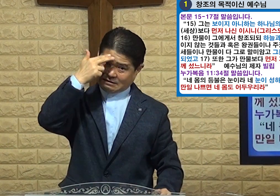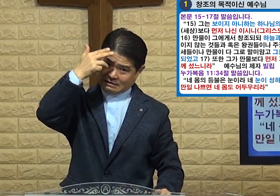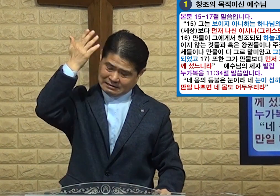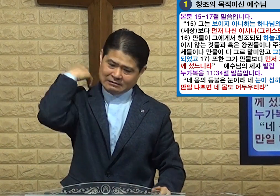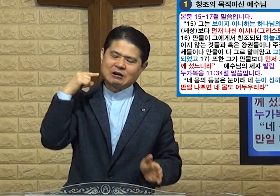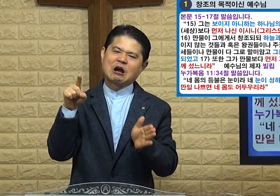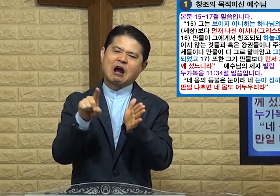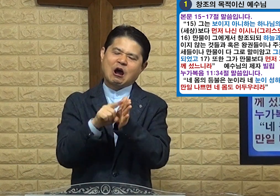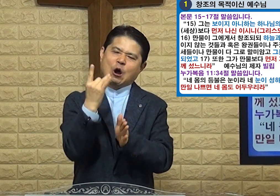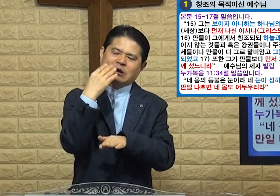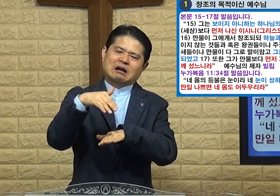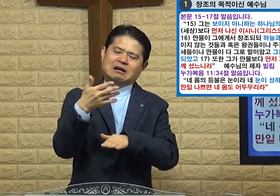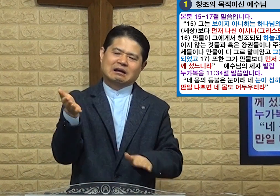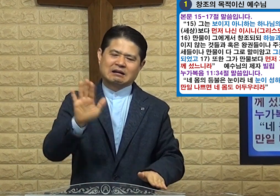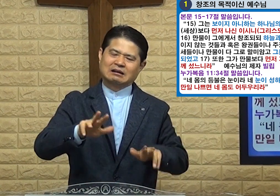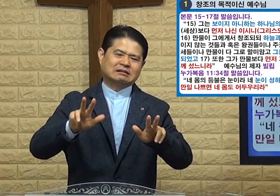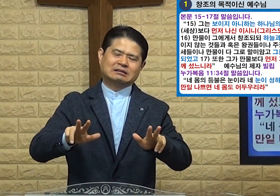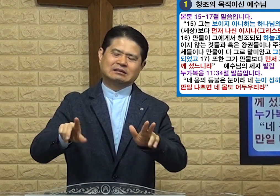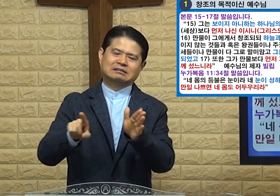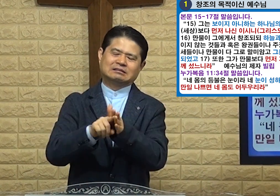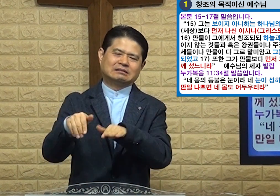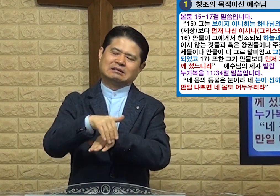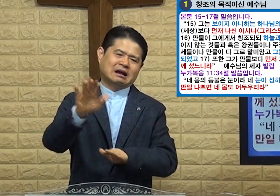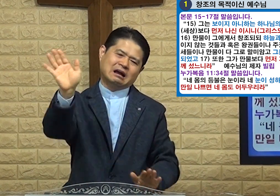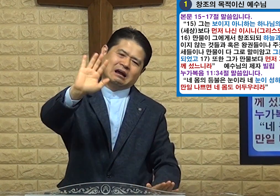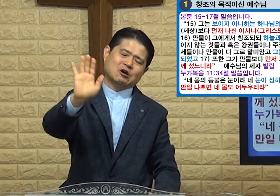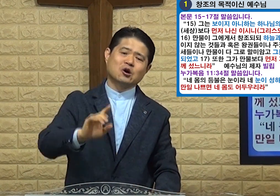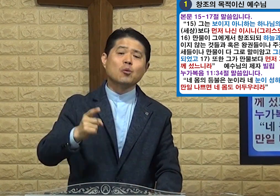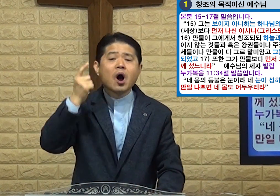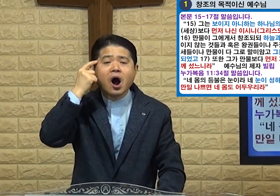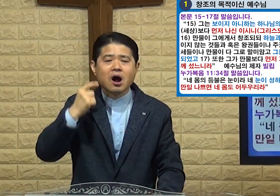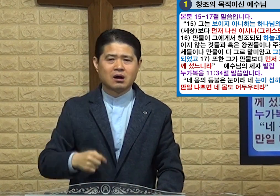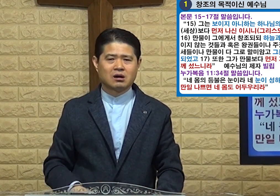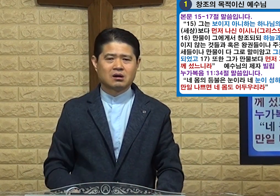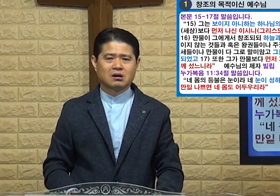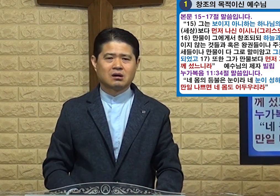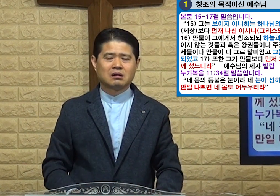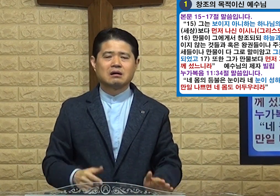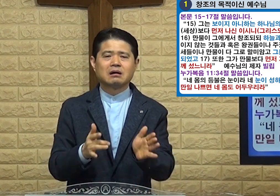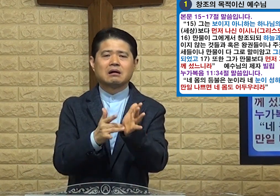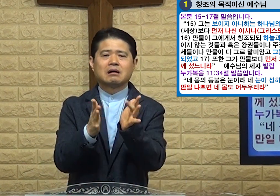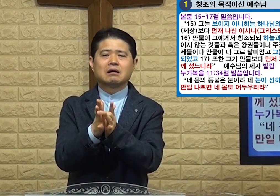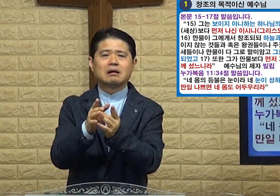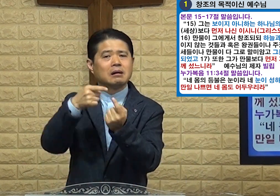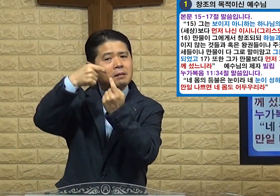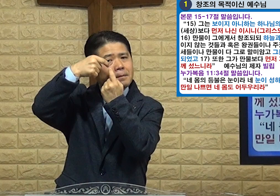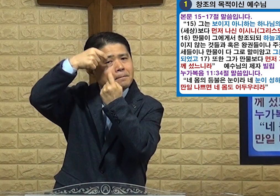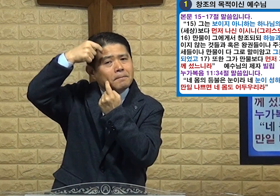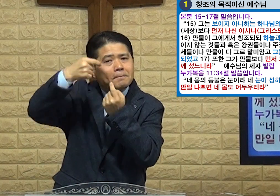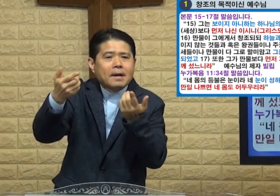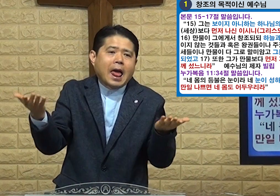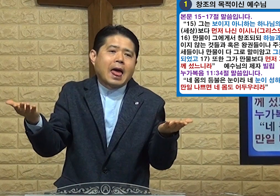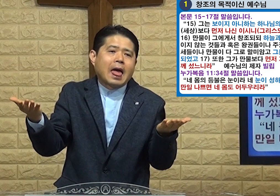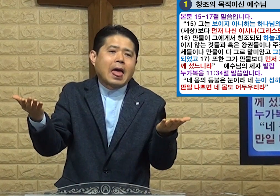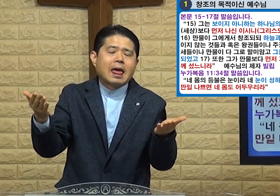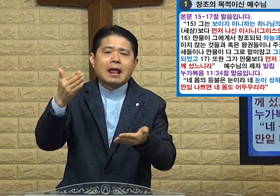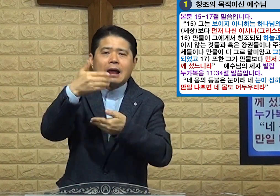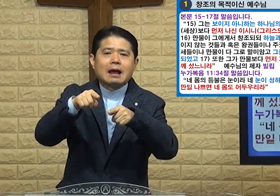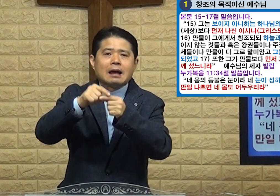이제 보기 위해서 하는 것은 욕심입니다. 우리가 정말 믿지 않는다는 것입니다. 이 예수님을 직접 우리가